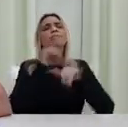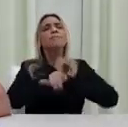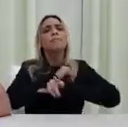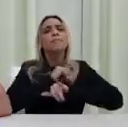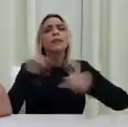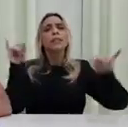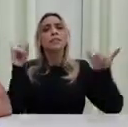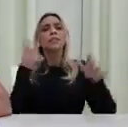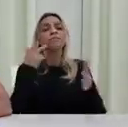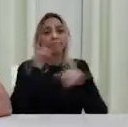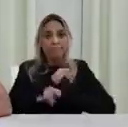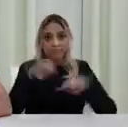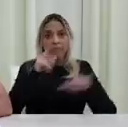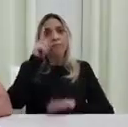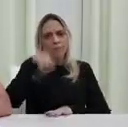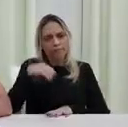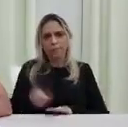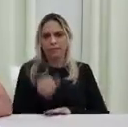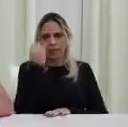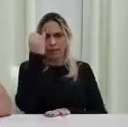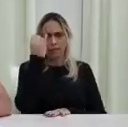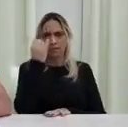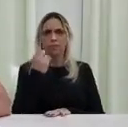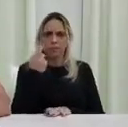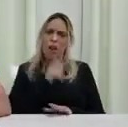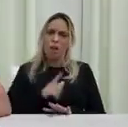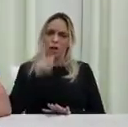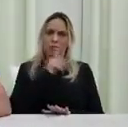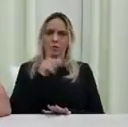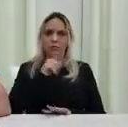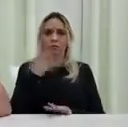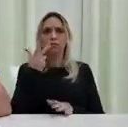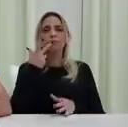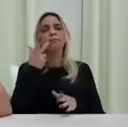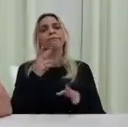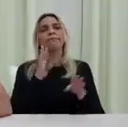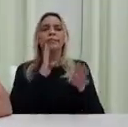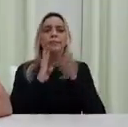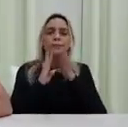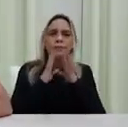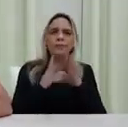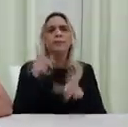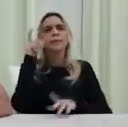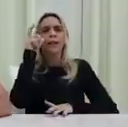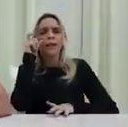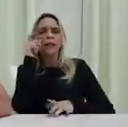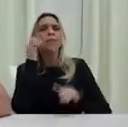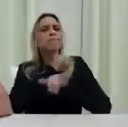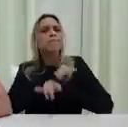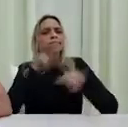A imprensa é importante, ninguém duvida disso. As mídias sociais também são importantes.